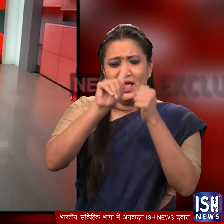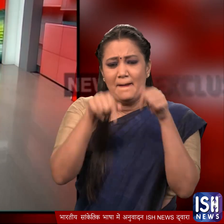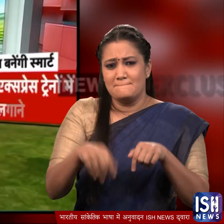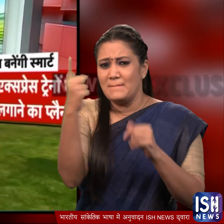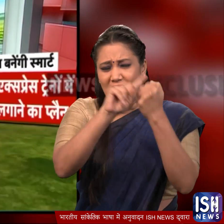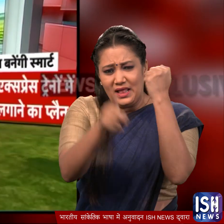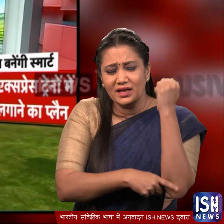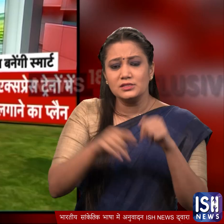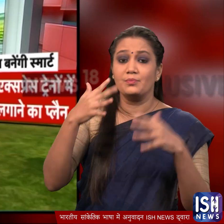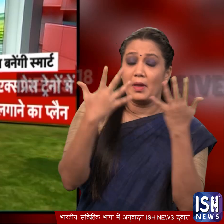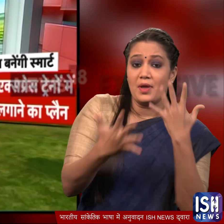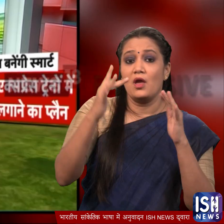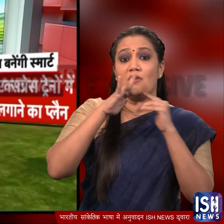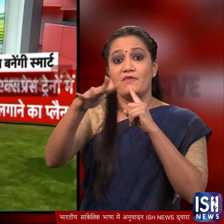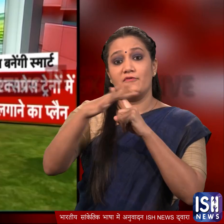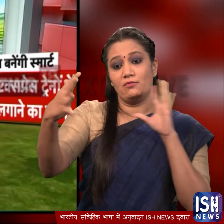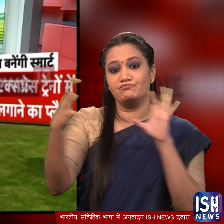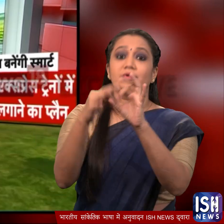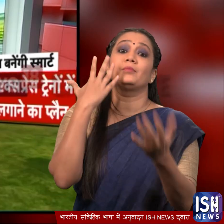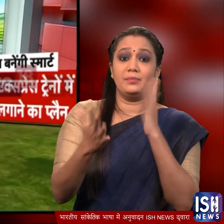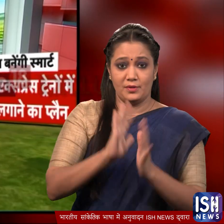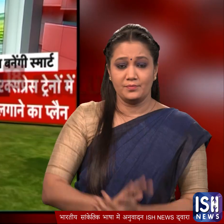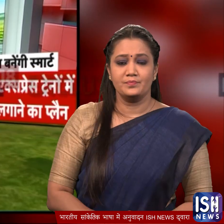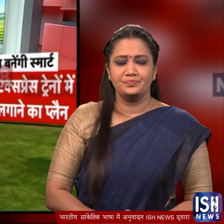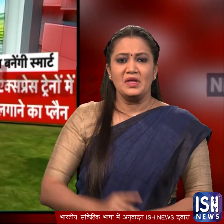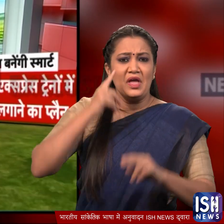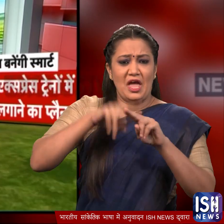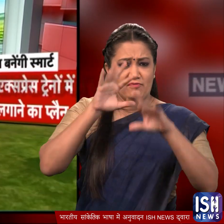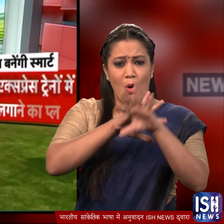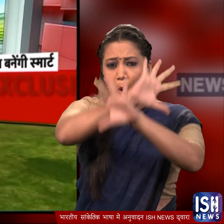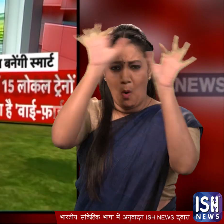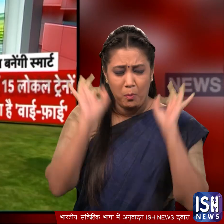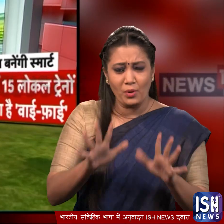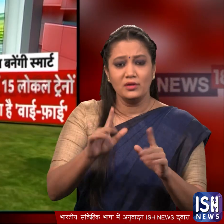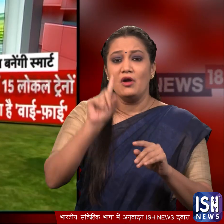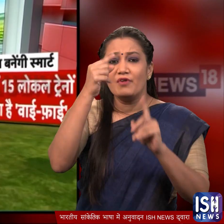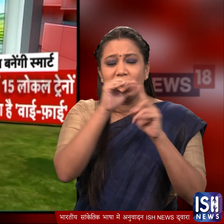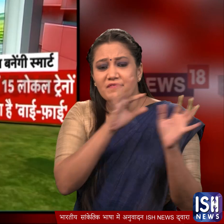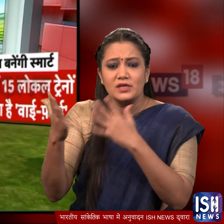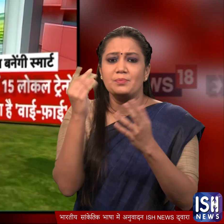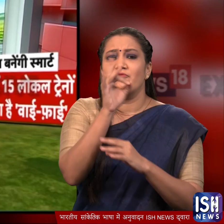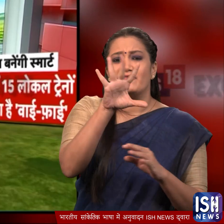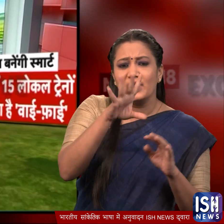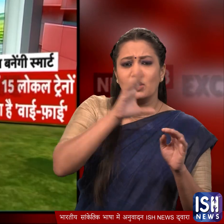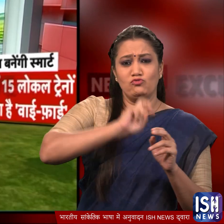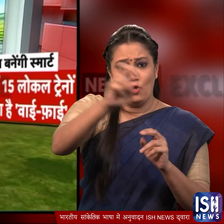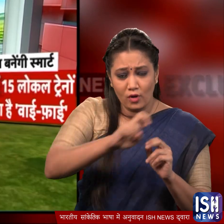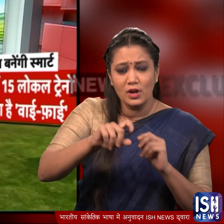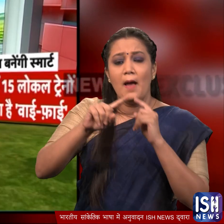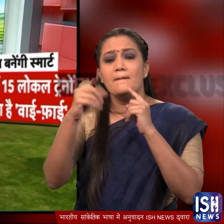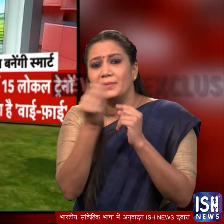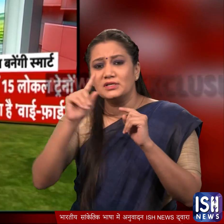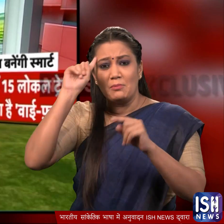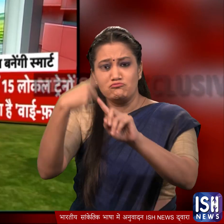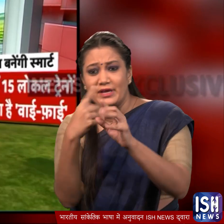इस महीने के आखिर तक इन ट्रेनों को वाईफाई से लैस करने का फैसला हो सकता है और अगर सब कुछ ठीक रहा तो पहले चरण में करीब 15 लोकल